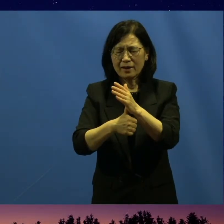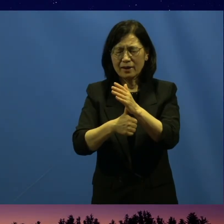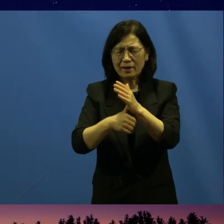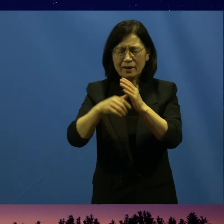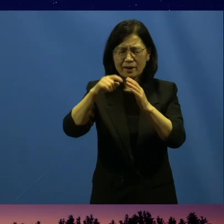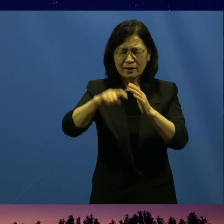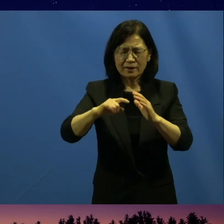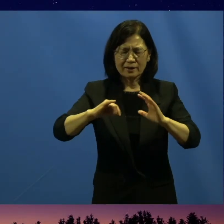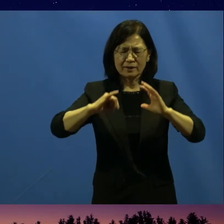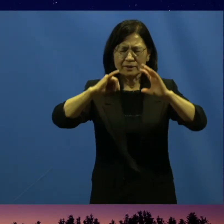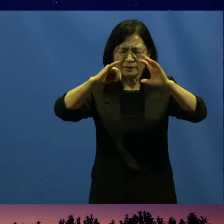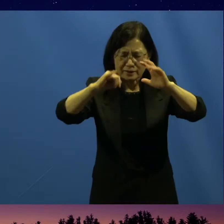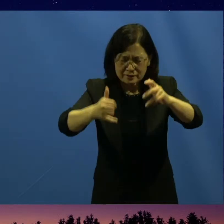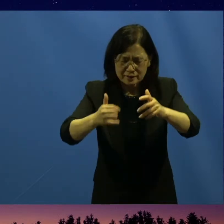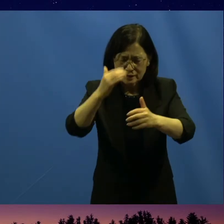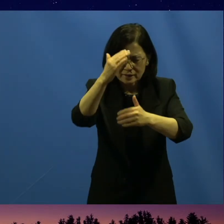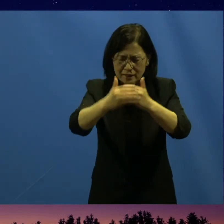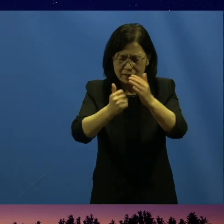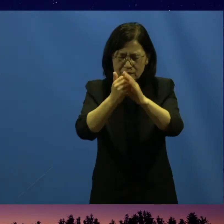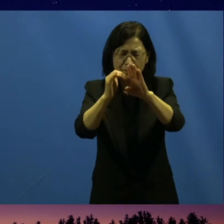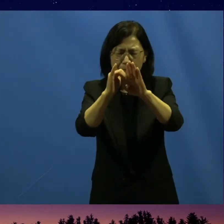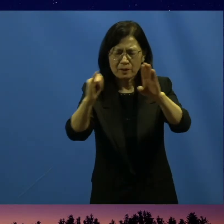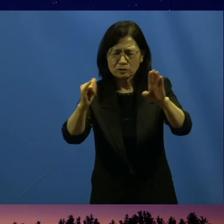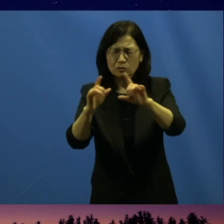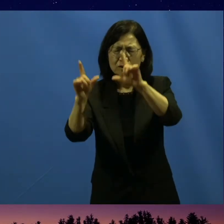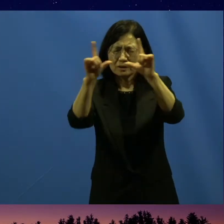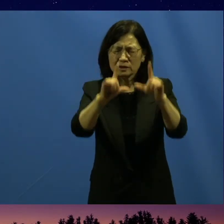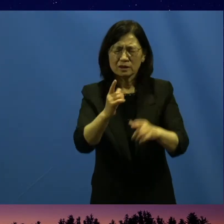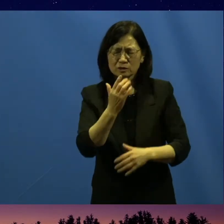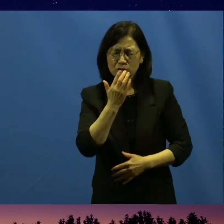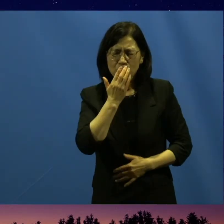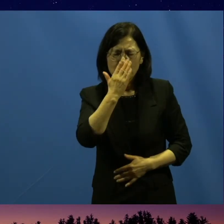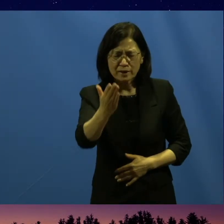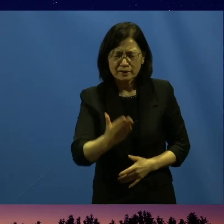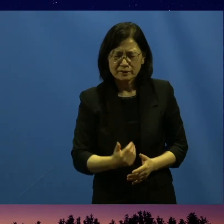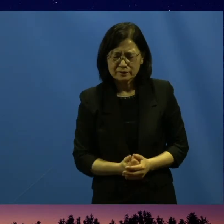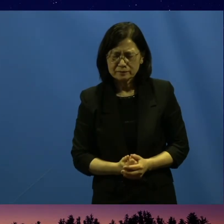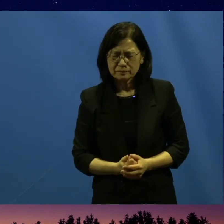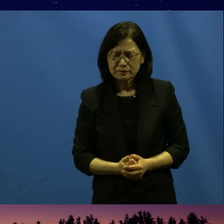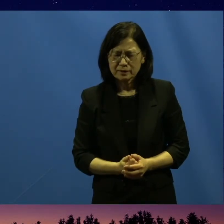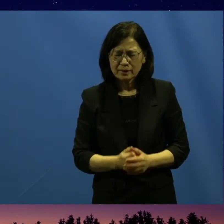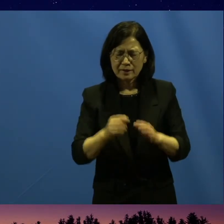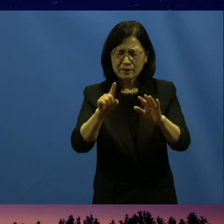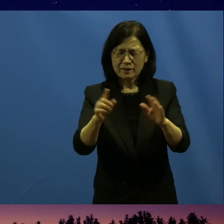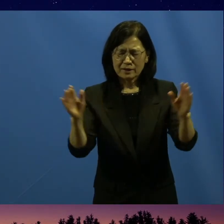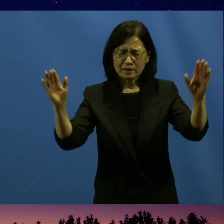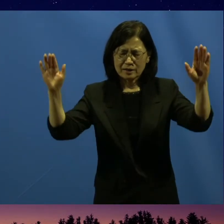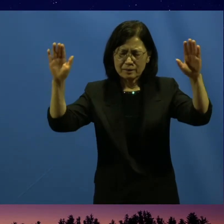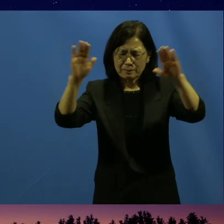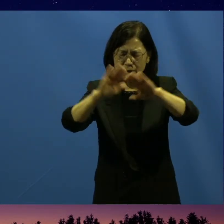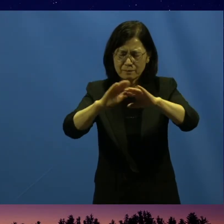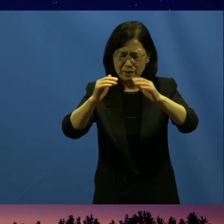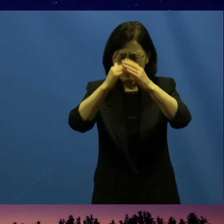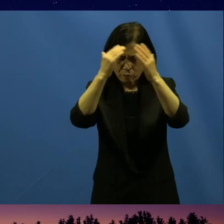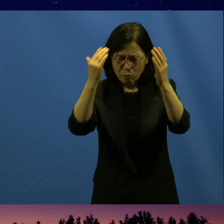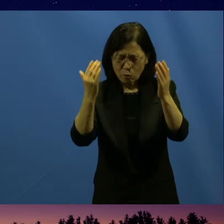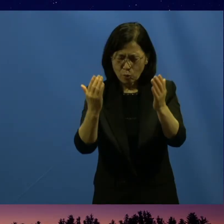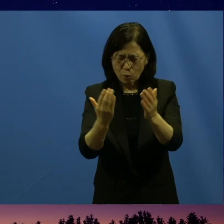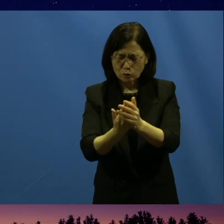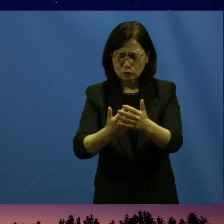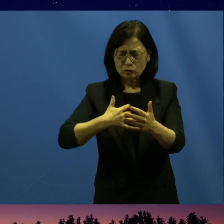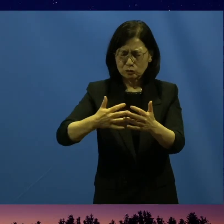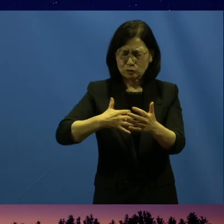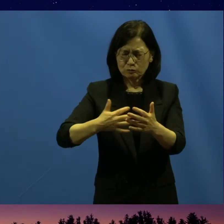삶을 살 수가 있습니다. 오늘 정신 쇠약자에 걸리는 분들 이 밤에 치유되기를 원합니다. 두려움,